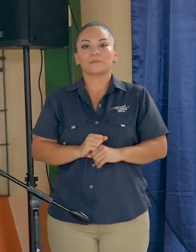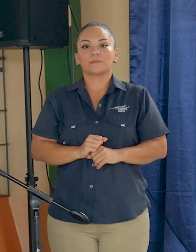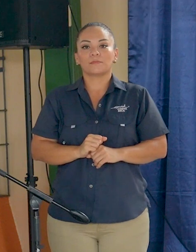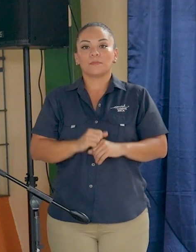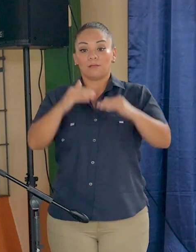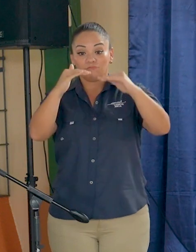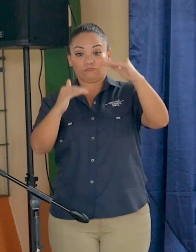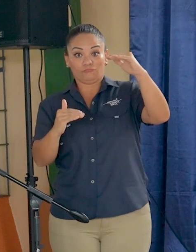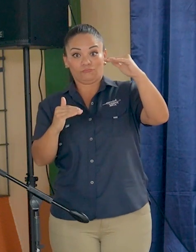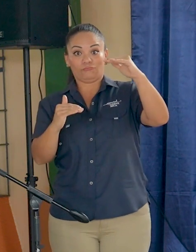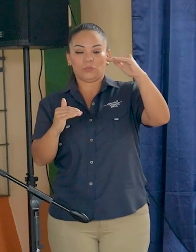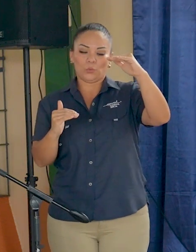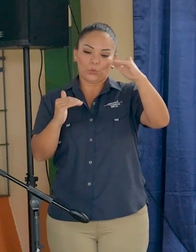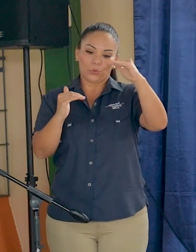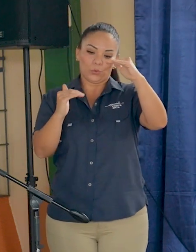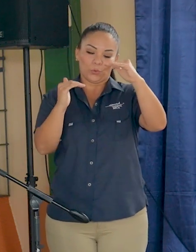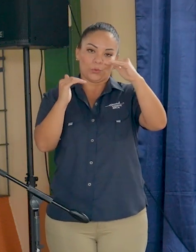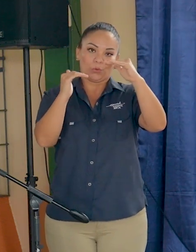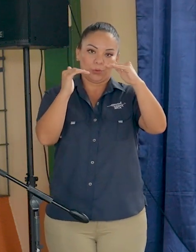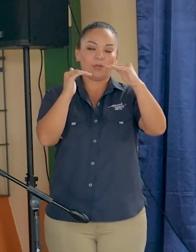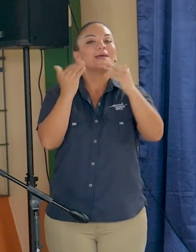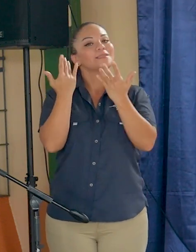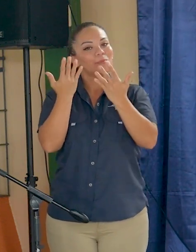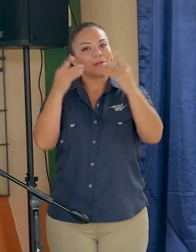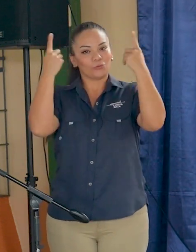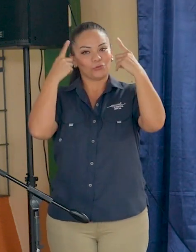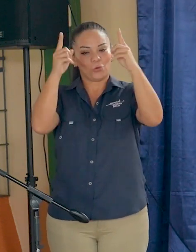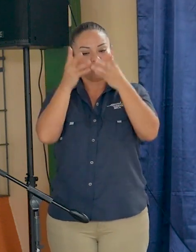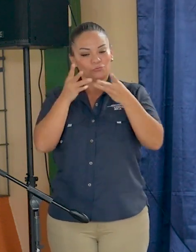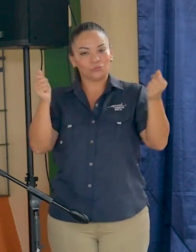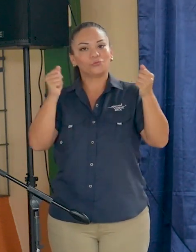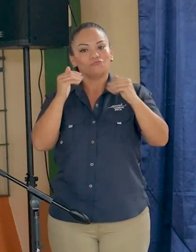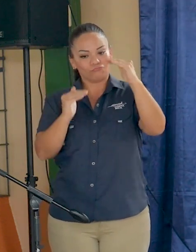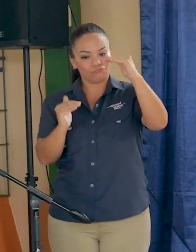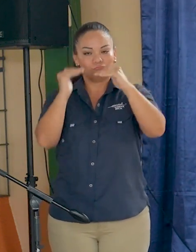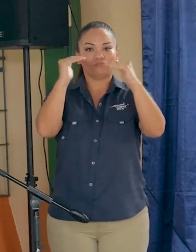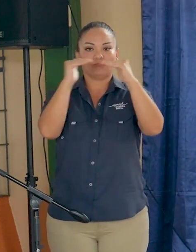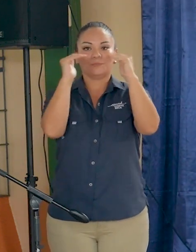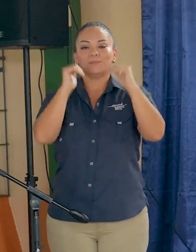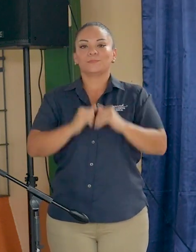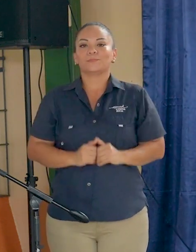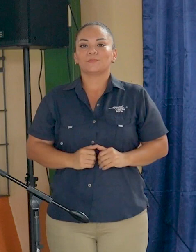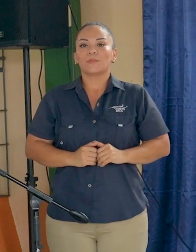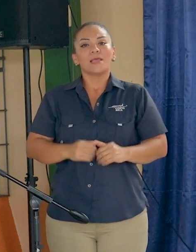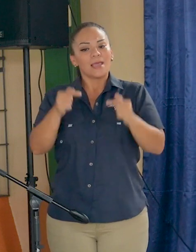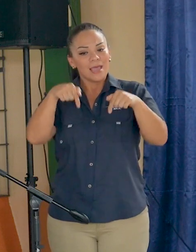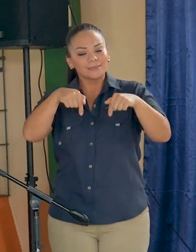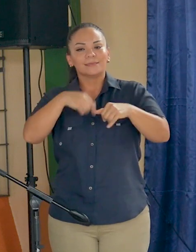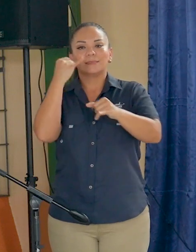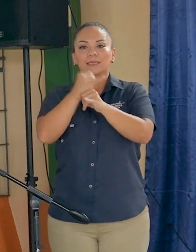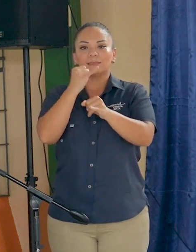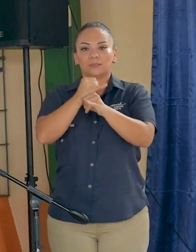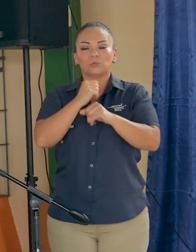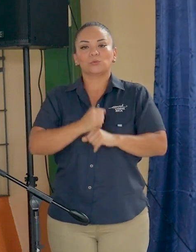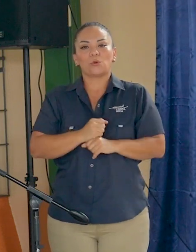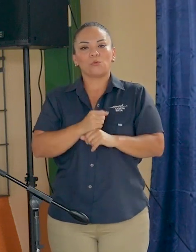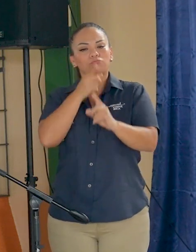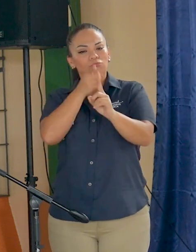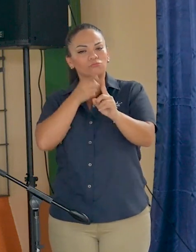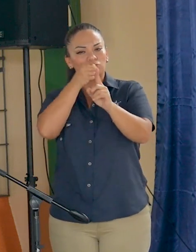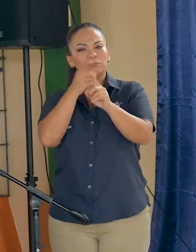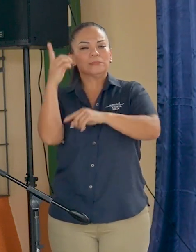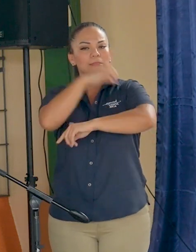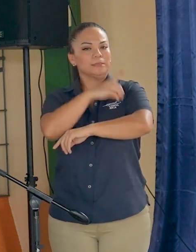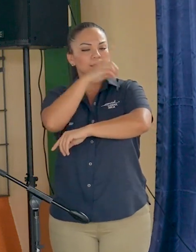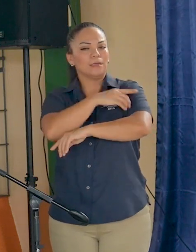de la desigualdad cada vez es más pequeña y esperemos que llegue a desaparecer. Es por esto que esta institución busca día con